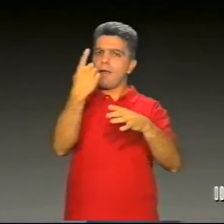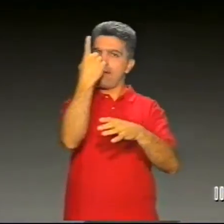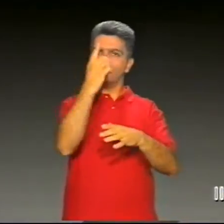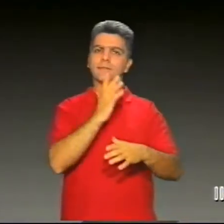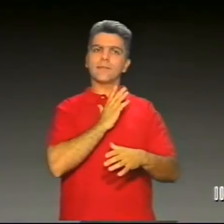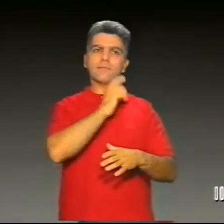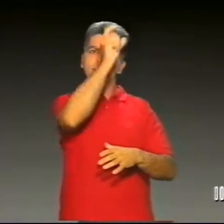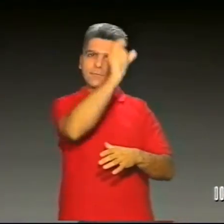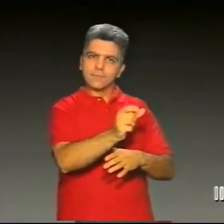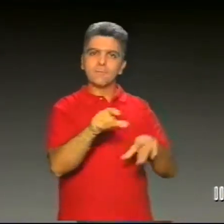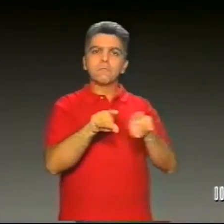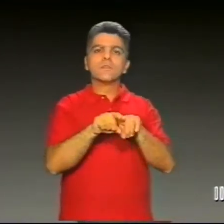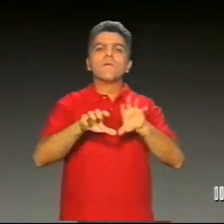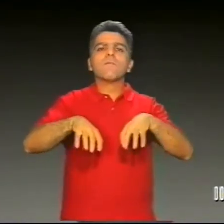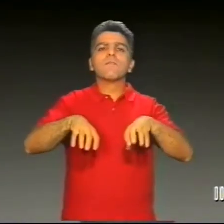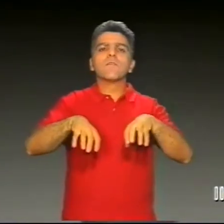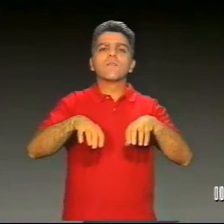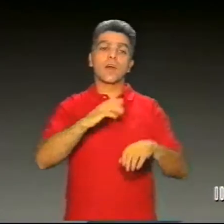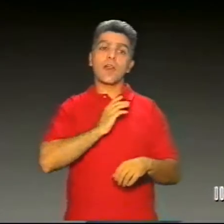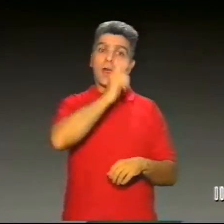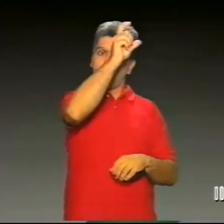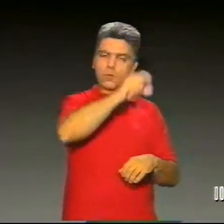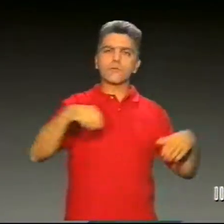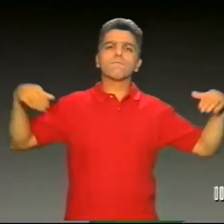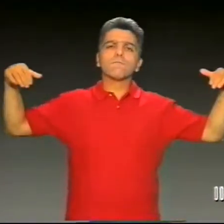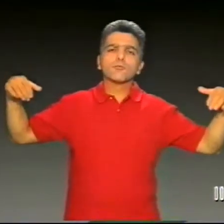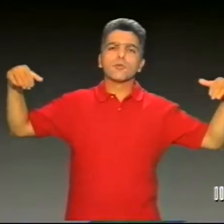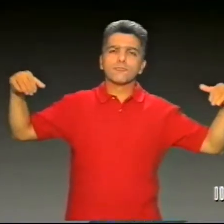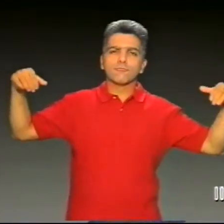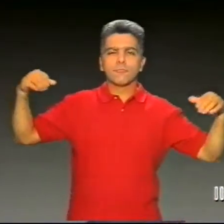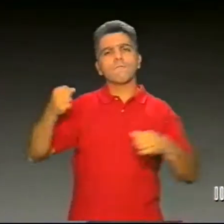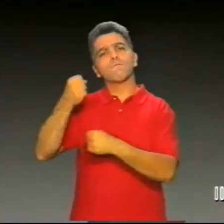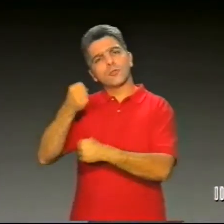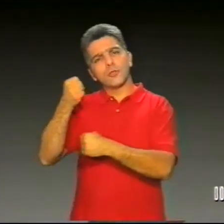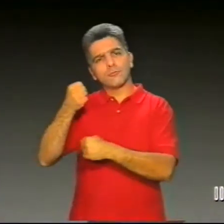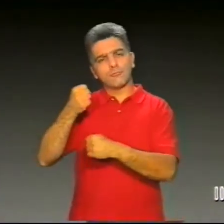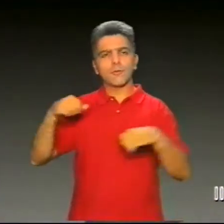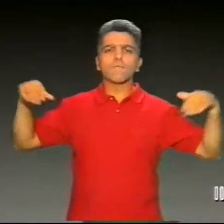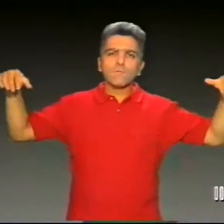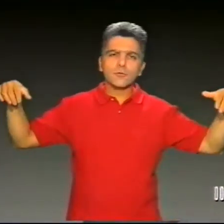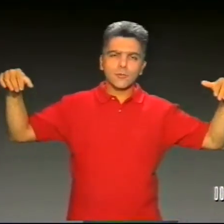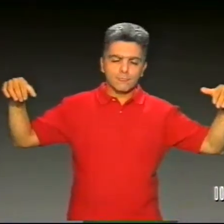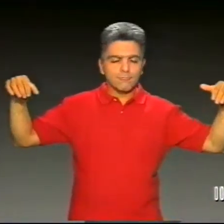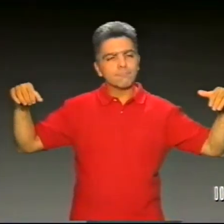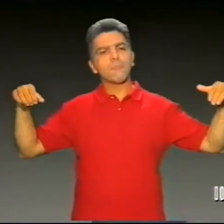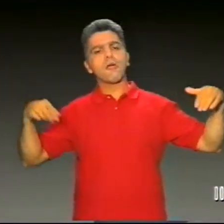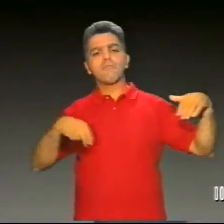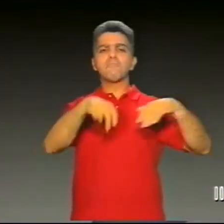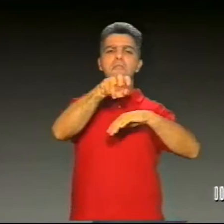Αυτά τα πρόβατα φυσικά δεν ήταν μόνα τους, υπήρχε και ένας άνθρωπος ο οποίος τα προστάτευε μαζί με ένα σκύλο, όπου βοηθούσε και αυτός στην προστασία τους. Αυτός